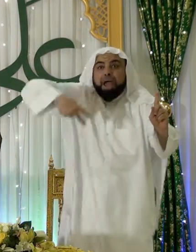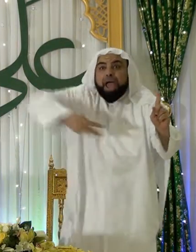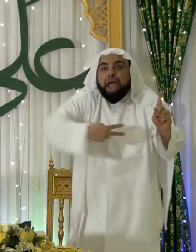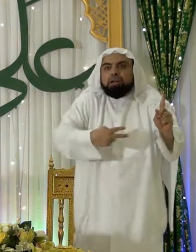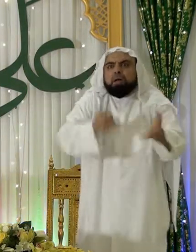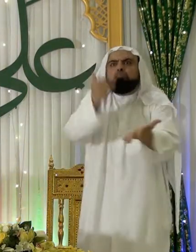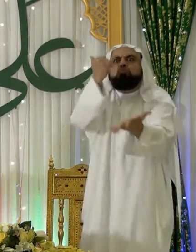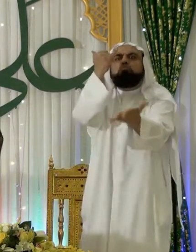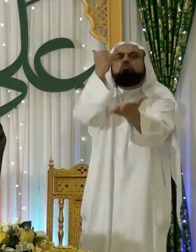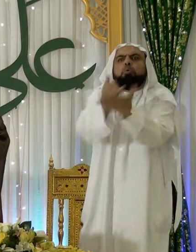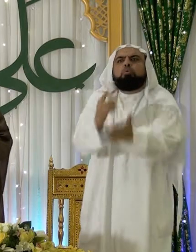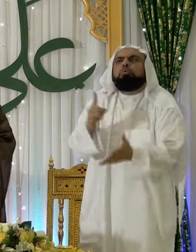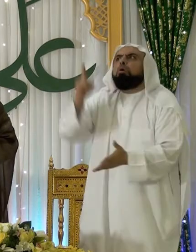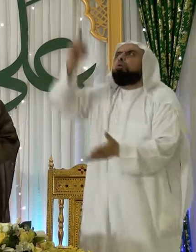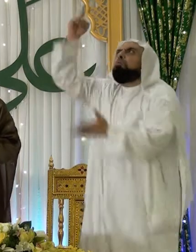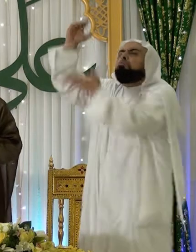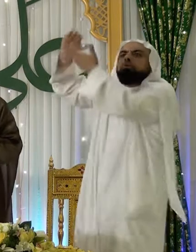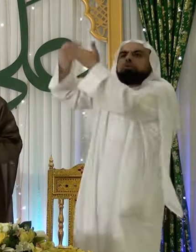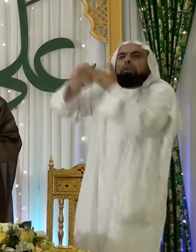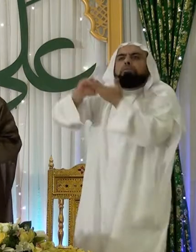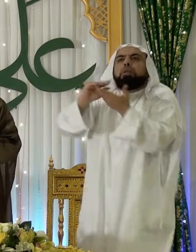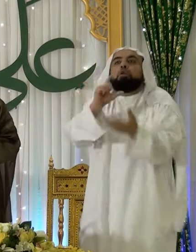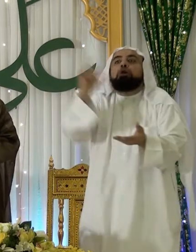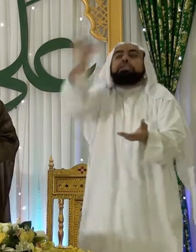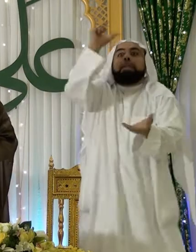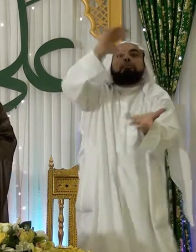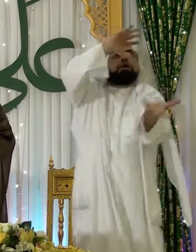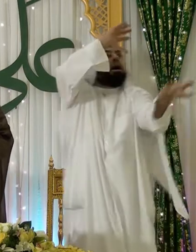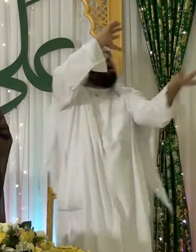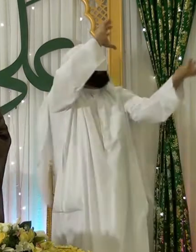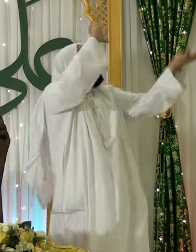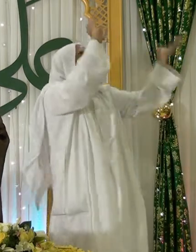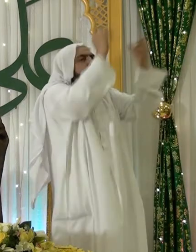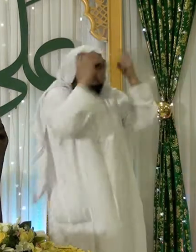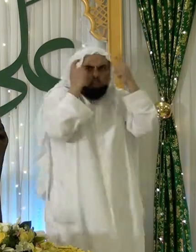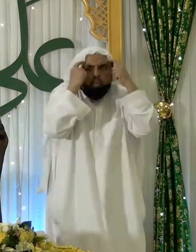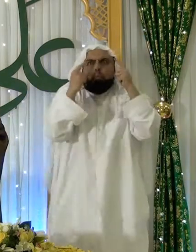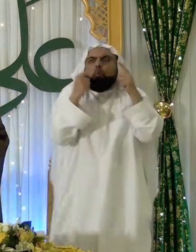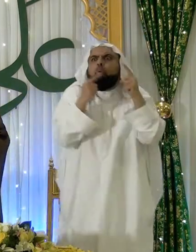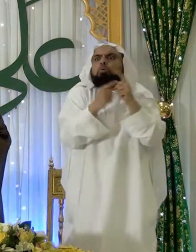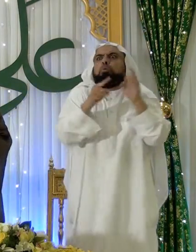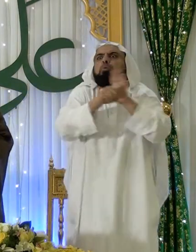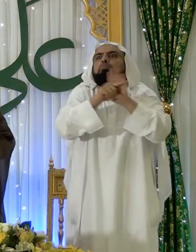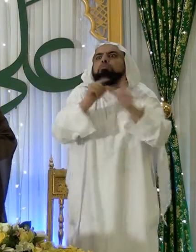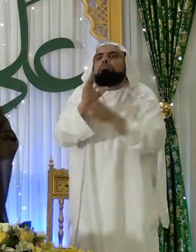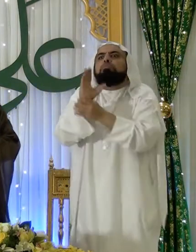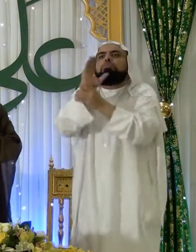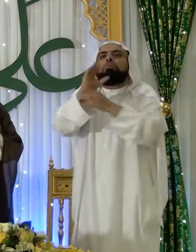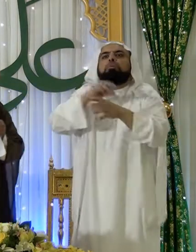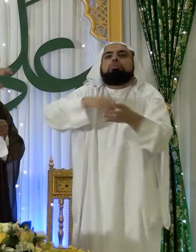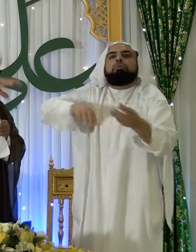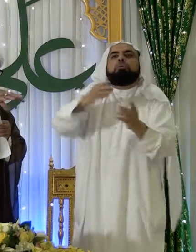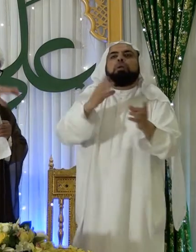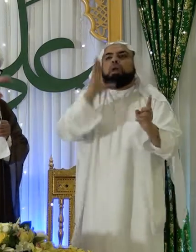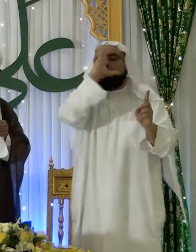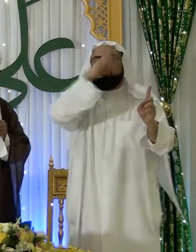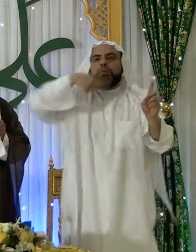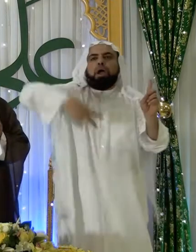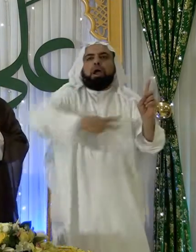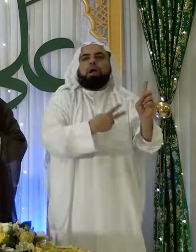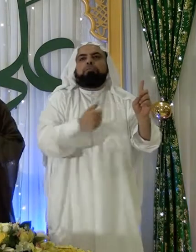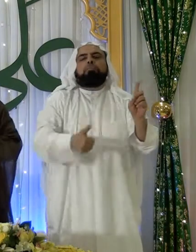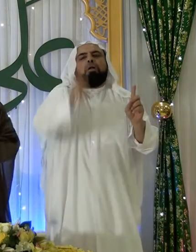لرسول الله على الأمة كافة نقلها إلى علي